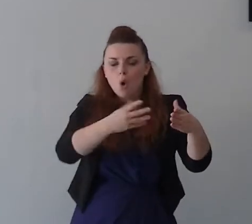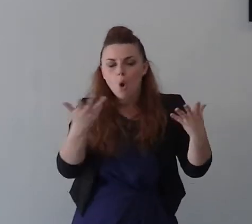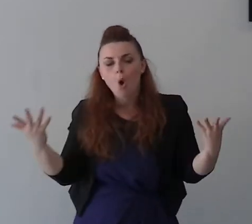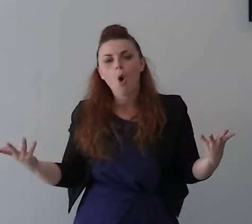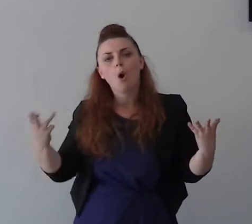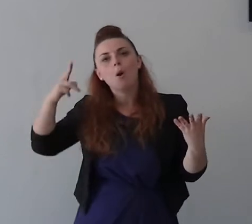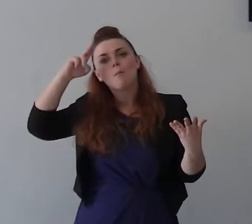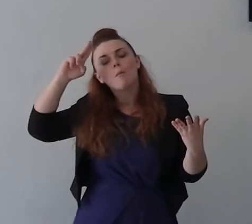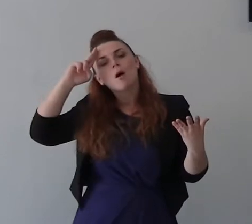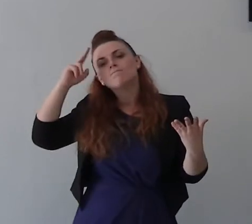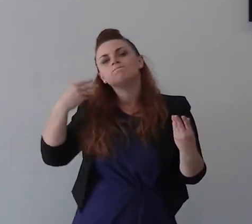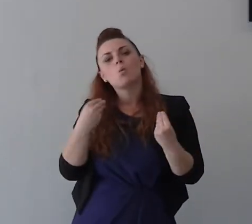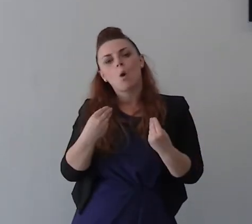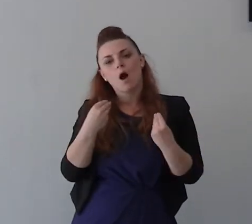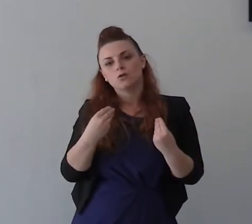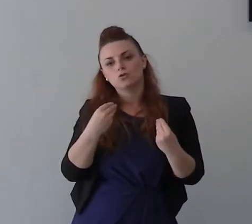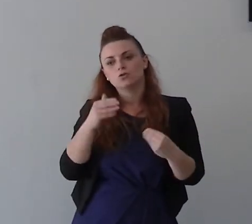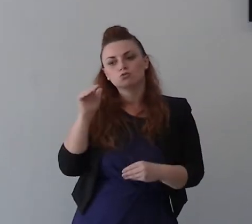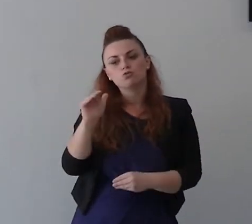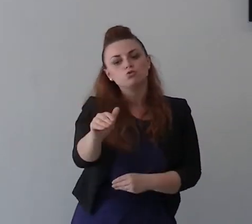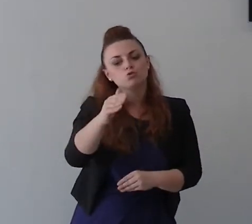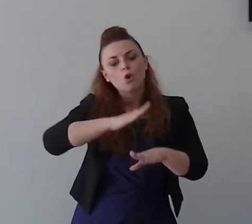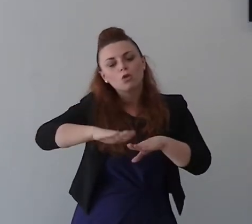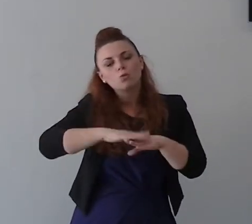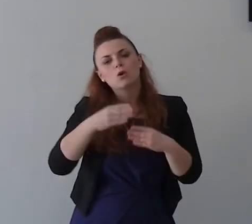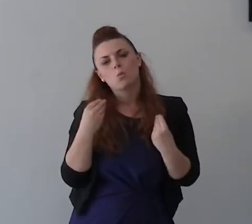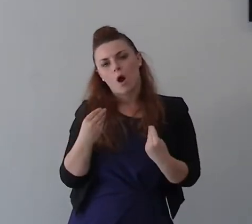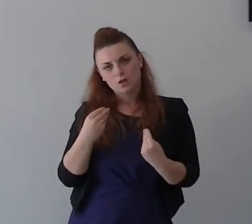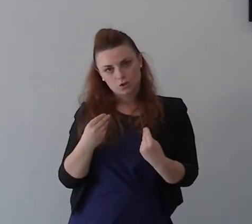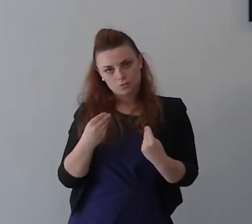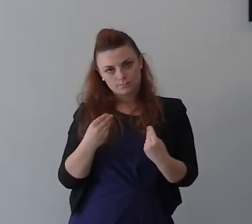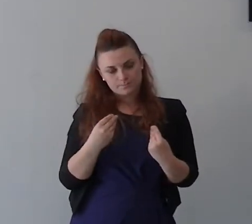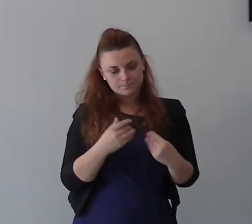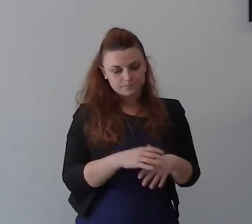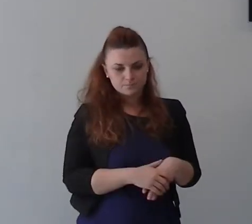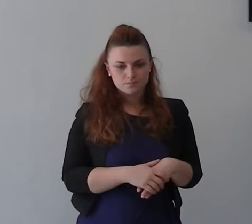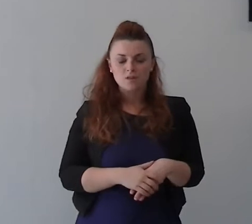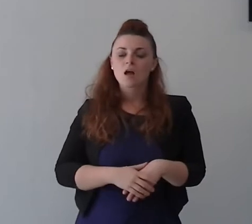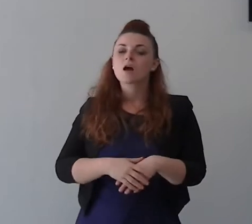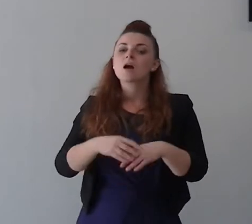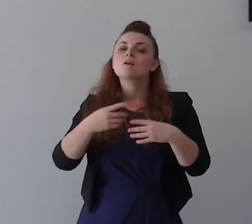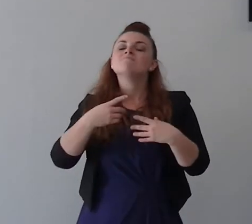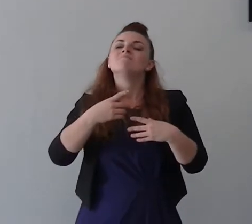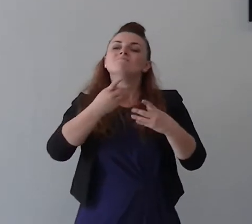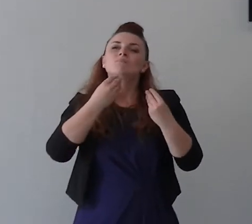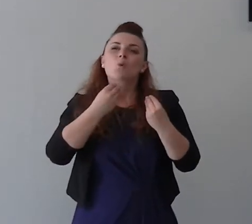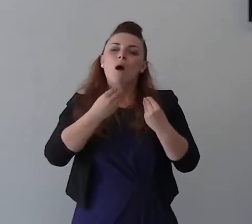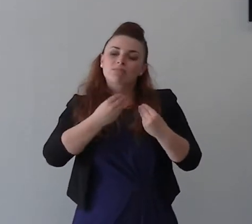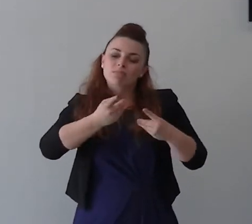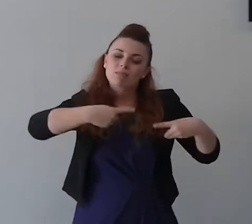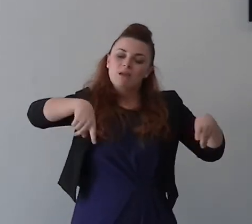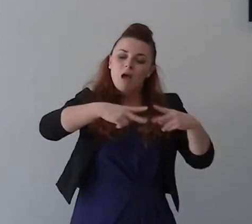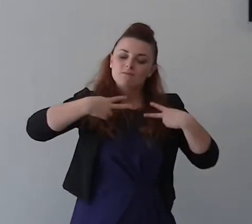te. Quante volte li usi? Quante volte li usi nella tua vita nel mondo